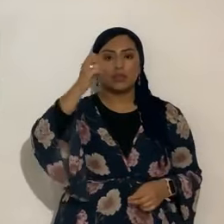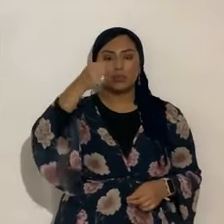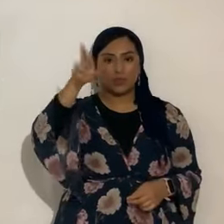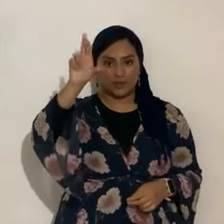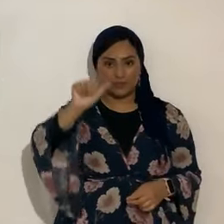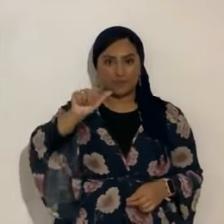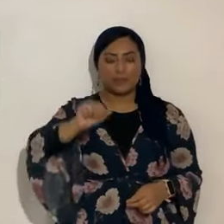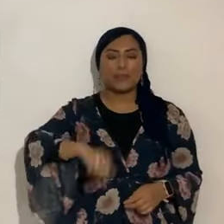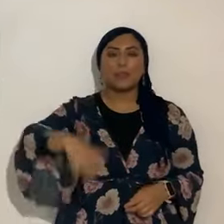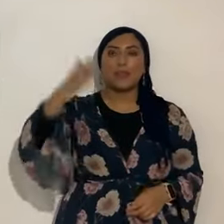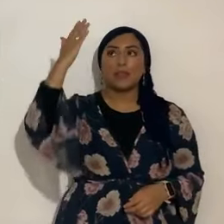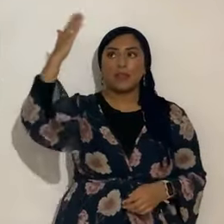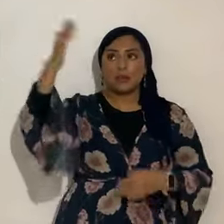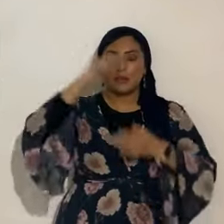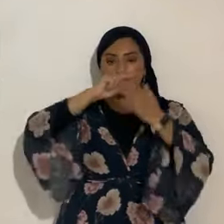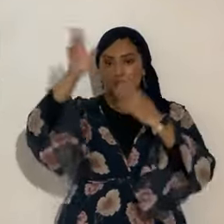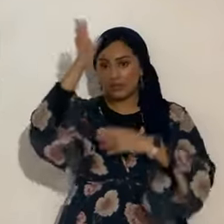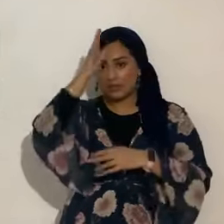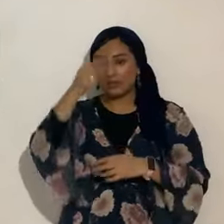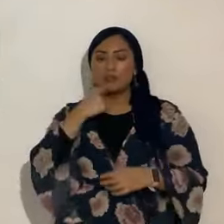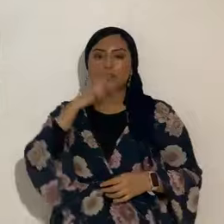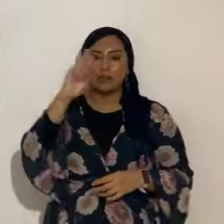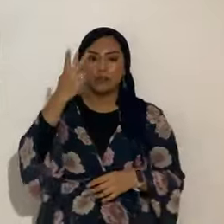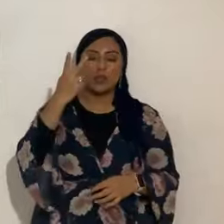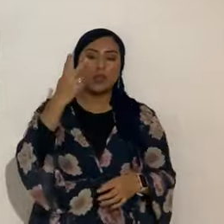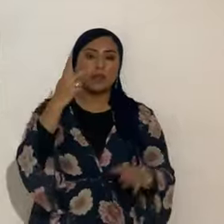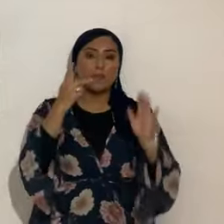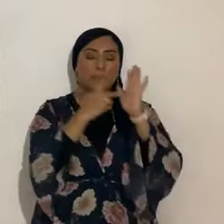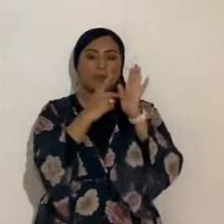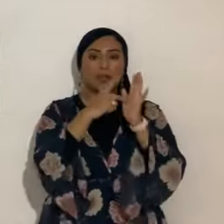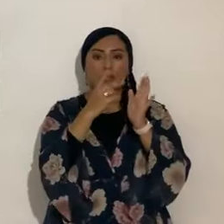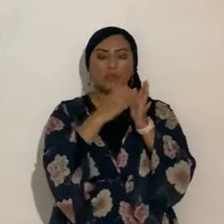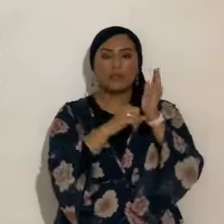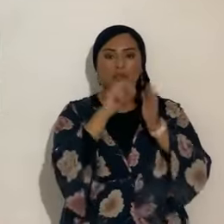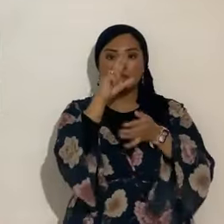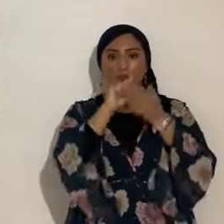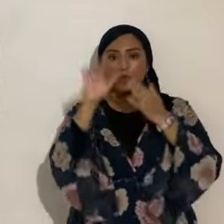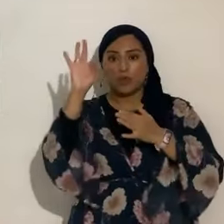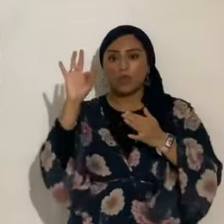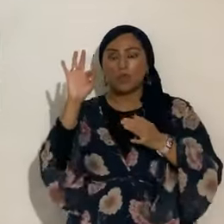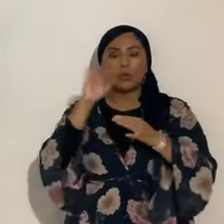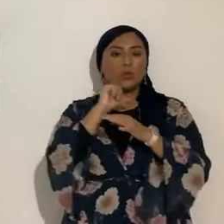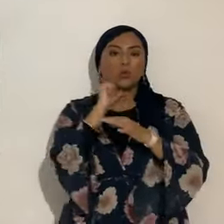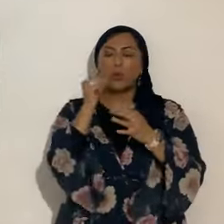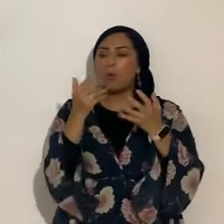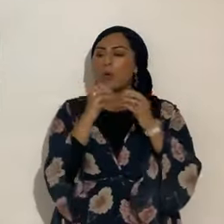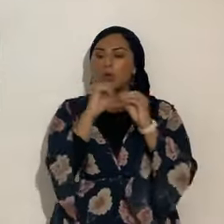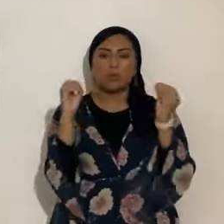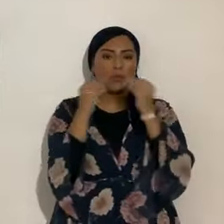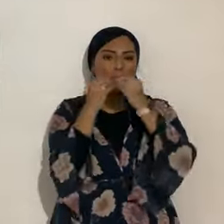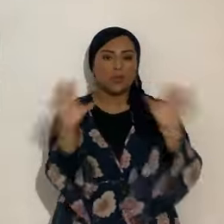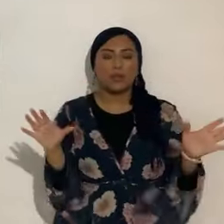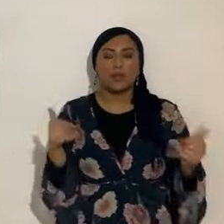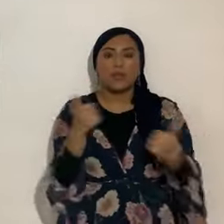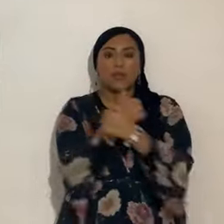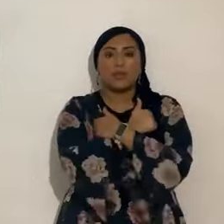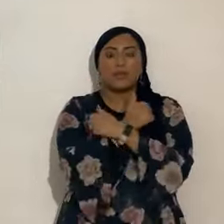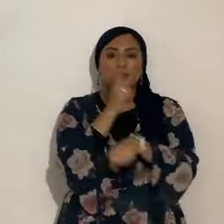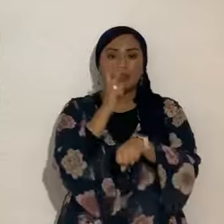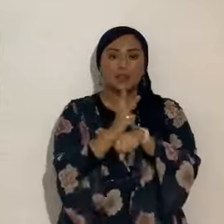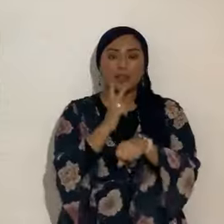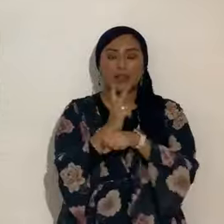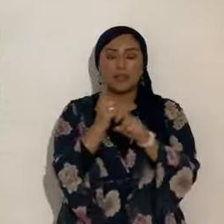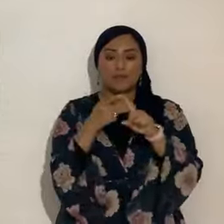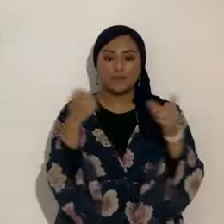el Eterno dice en 2 de Pedro 3:9, no quiere que nadie se pierda. La